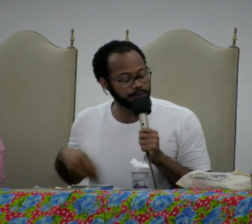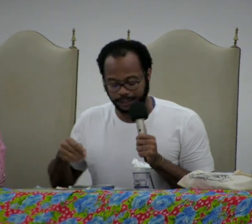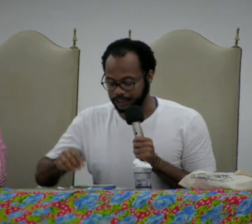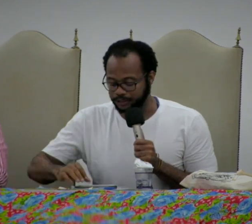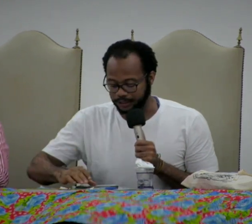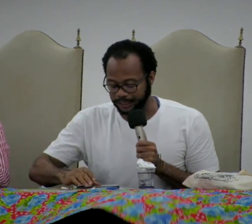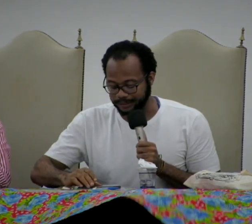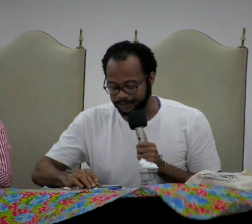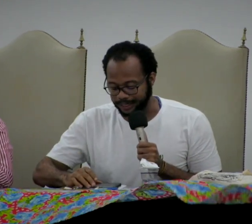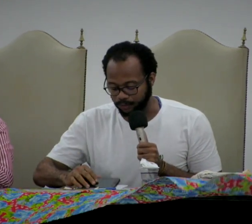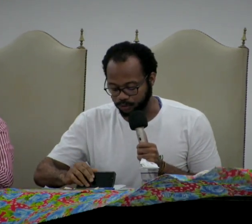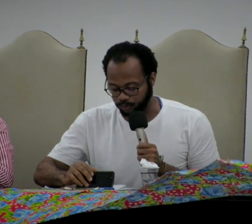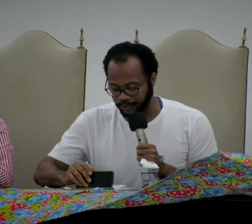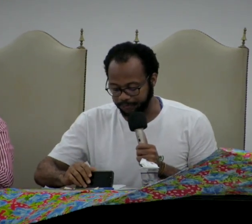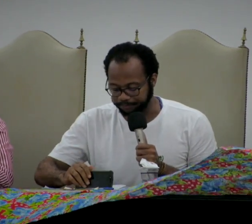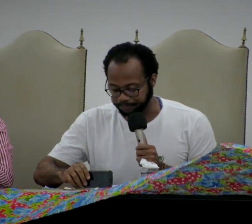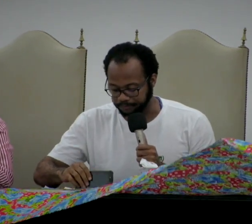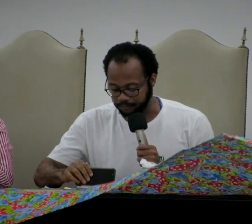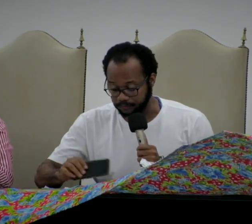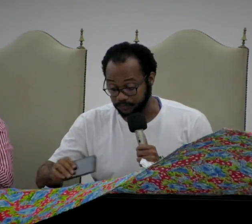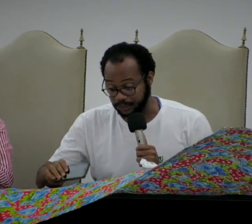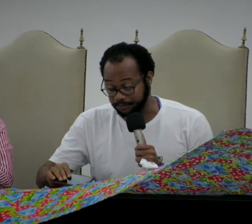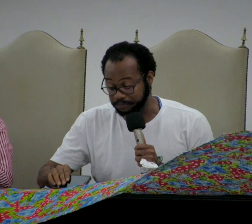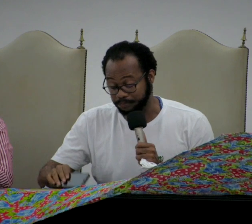E aí o que a gente tem tentado construir,